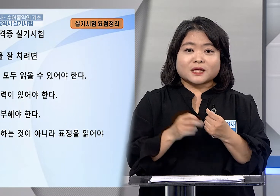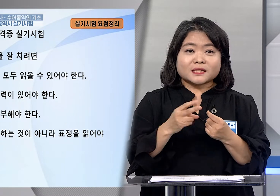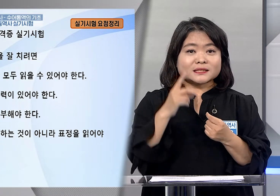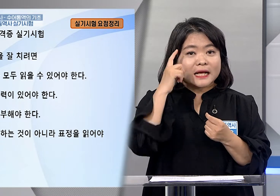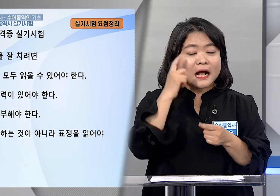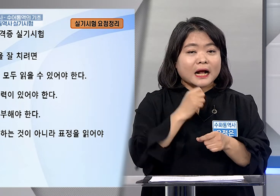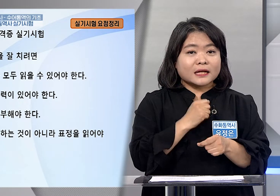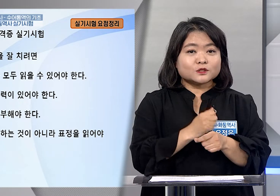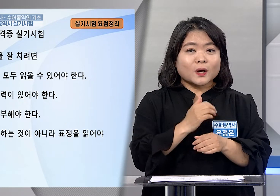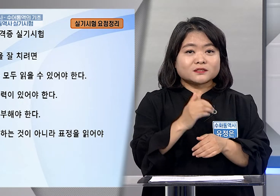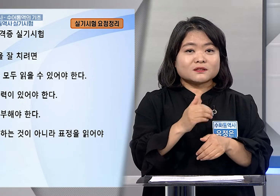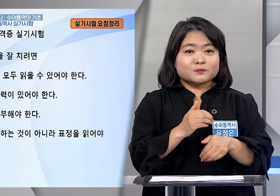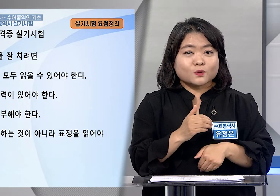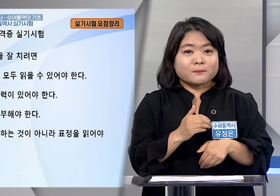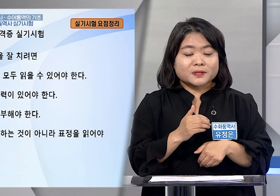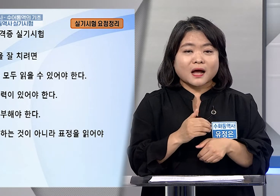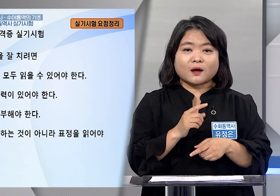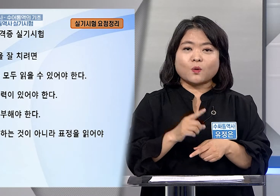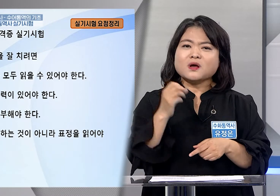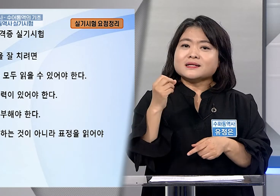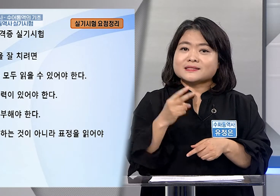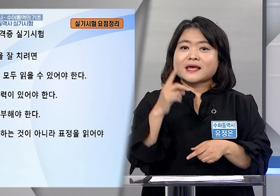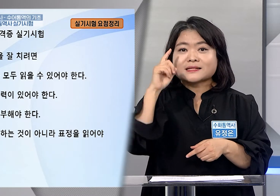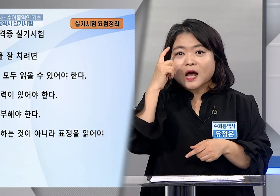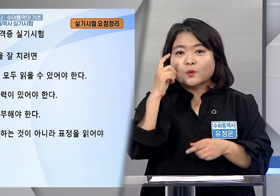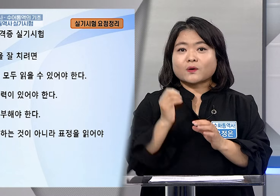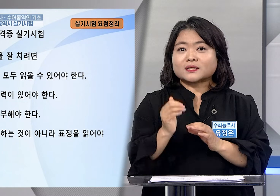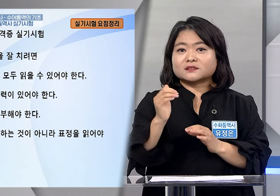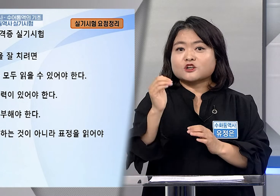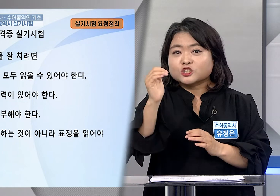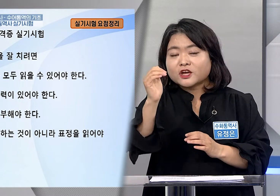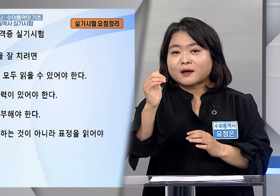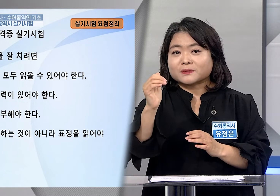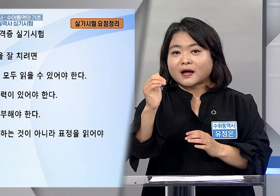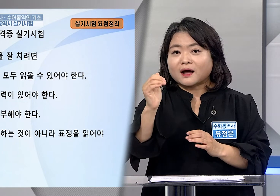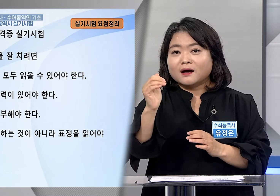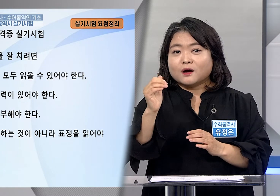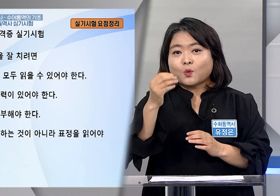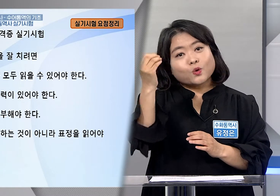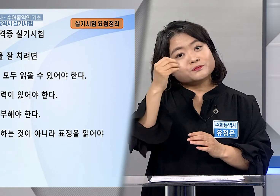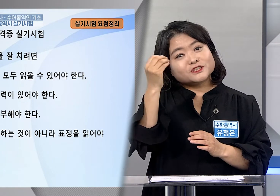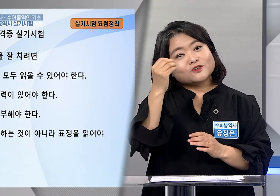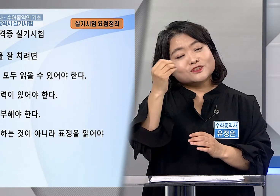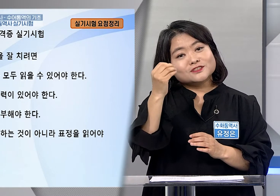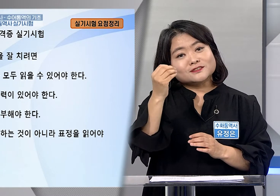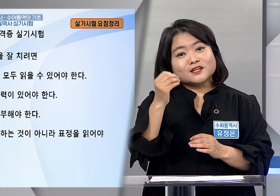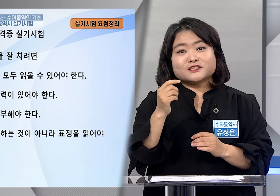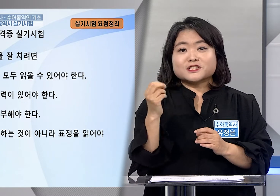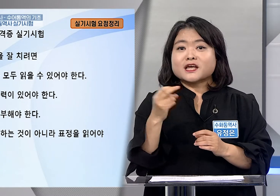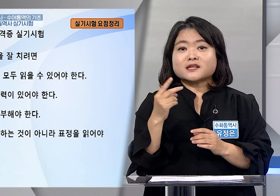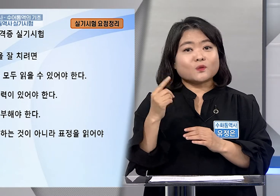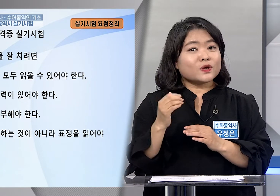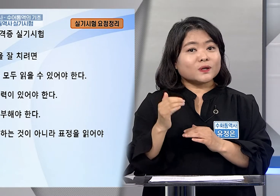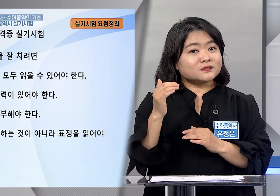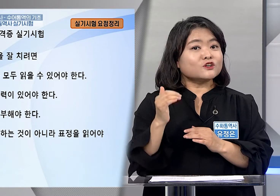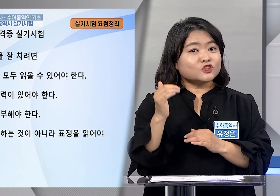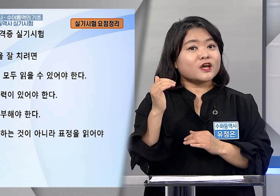다시 생각하는 과정이 필요합니다 하고 재사고의 과정을 거쳐야 합니다. 고급진 언어는 재사고의 과정을 거쳐야